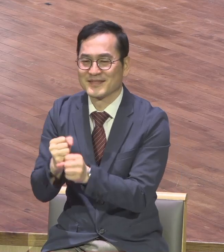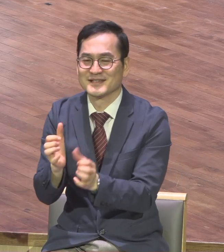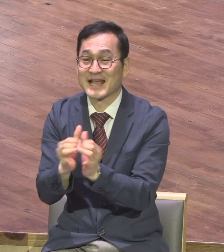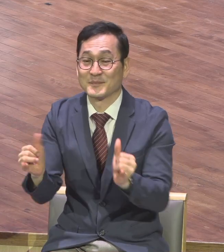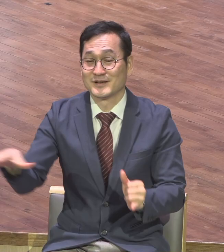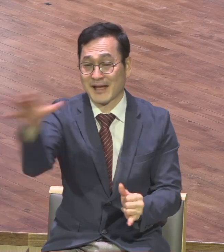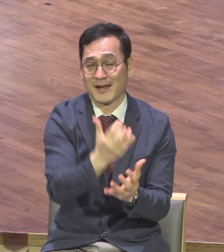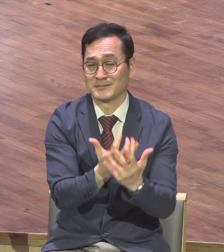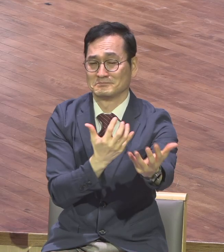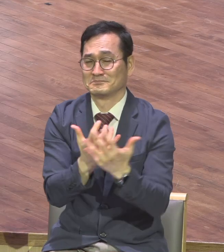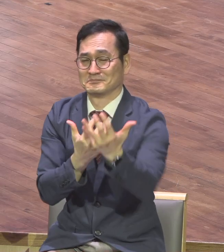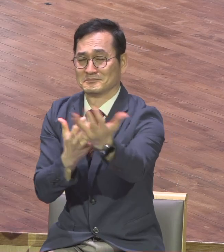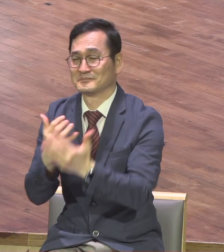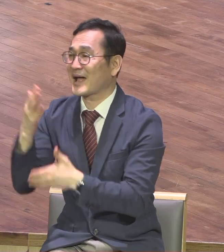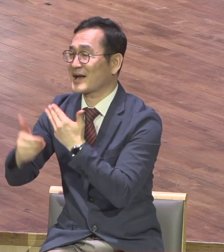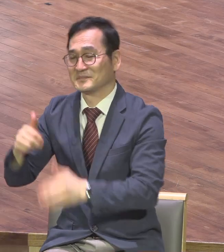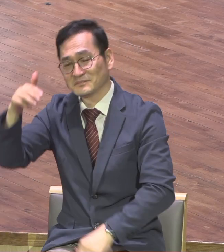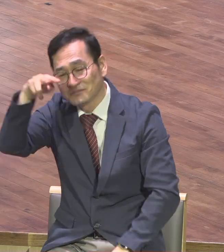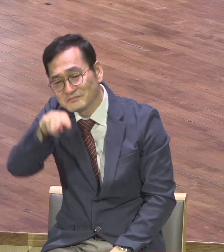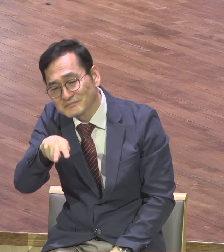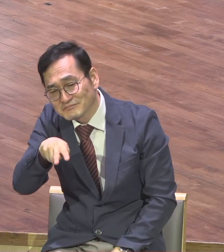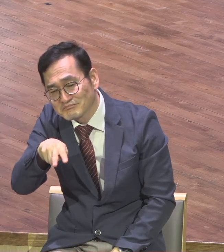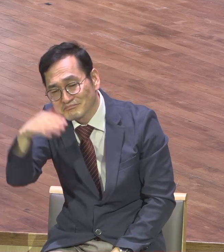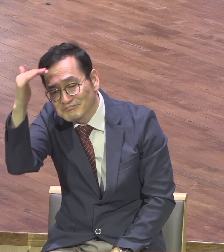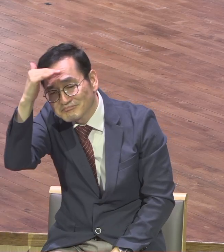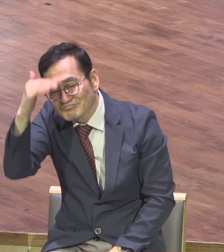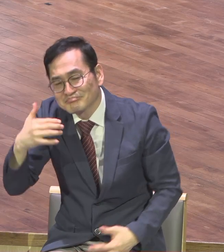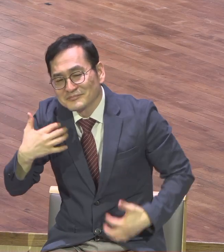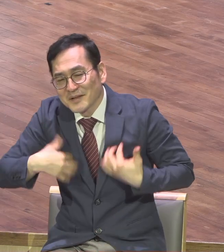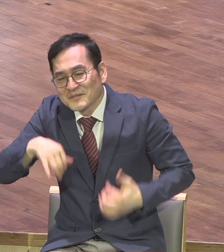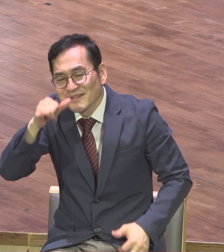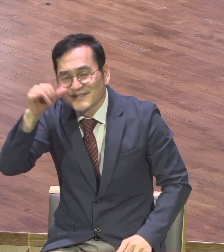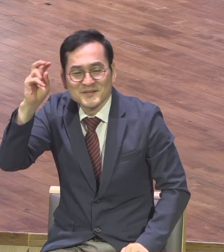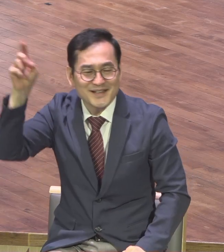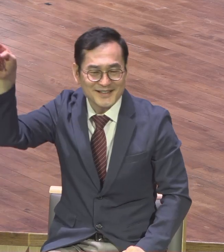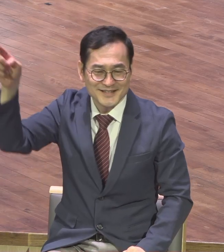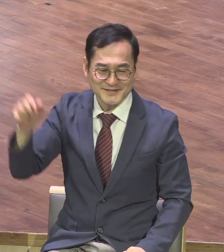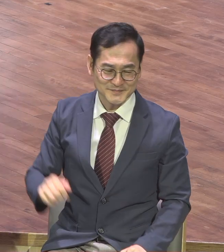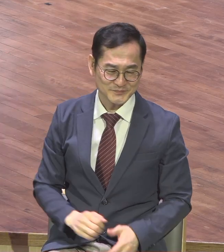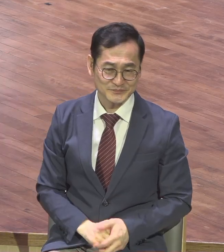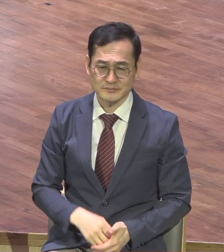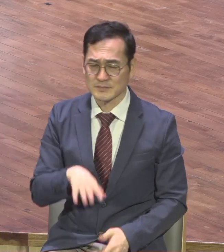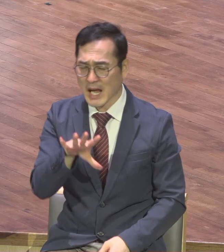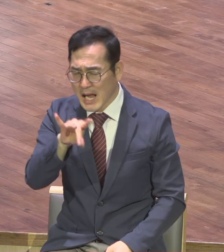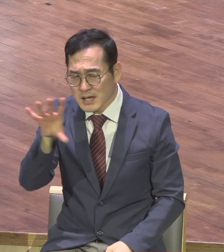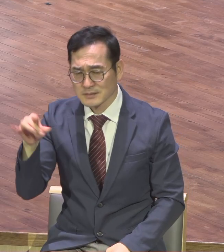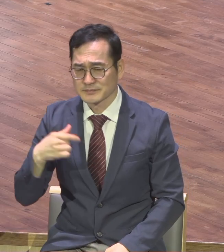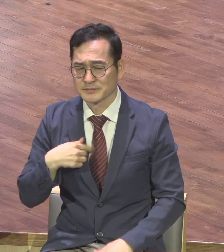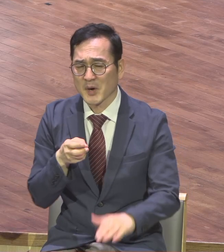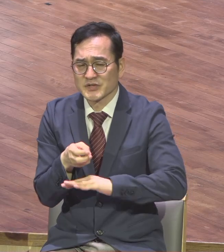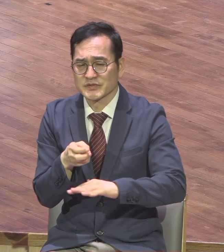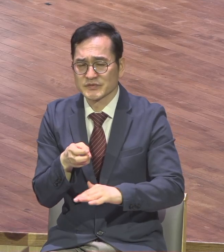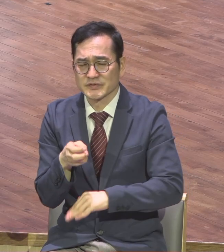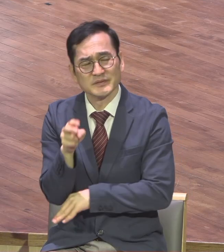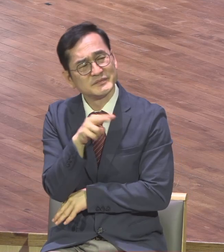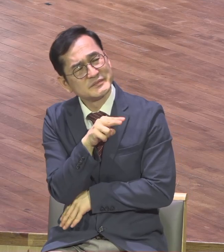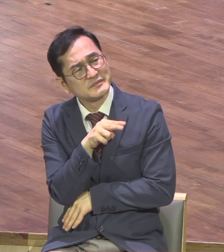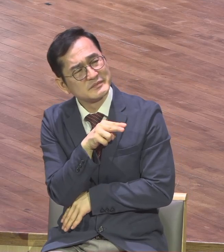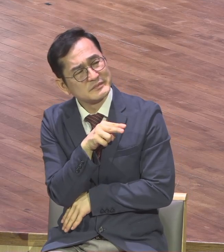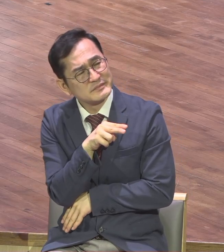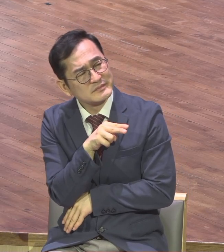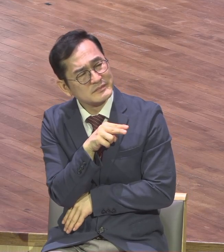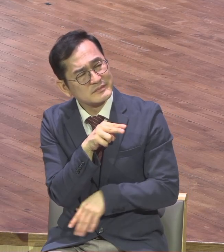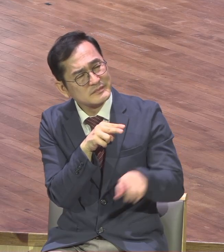그 사람들을 자세히 보면 참 재밌어요. 제가 앉아서 어떤 때는 차를 타고 앉아서 지나가는 사람들이 볼 때가 있어요. 보면요 참